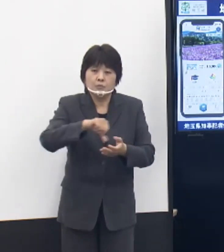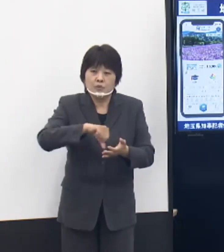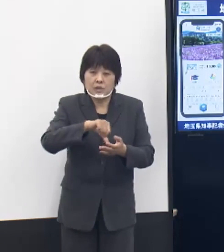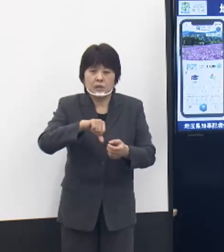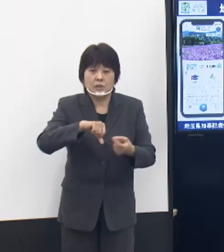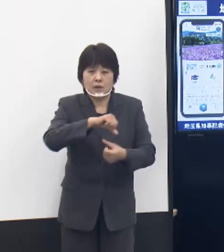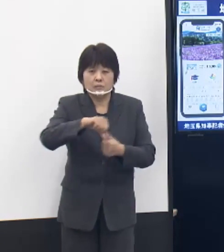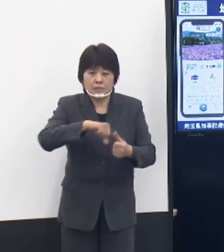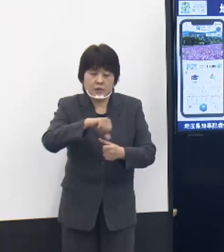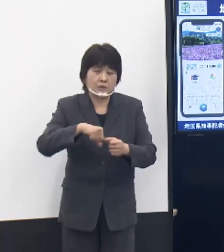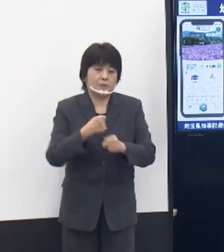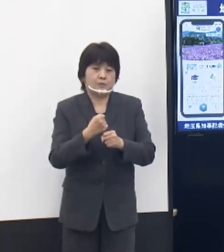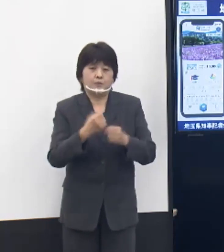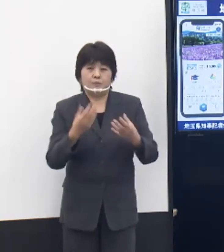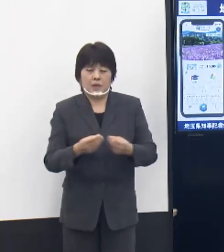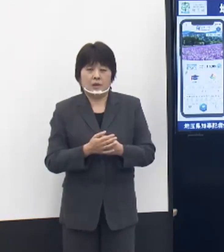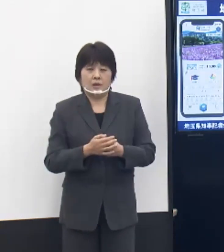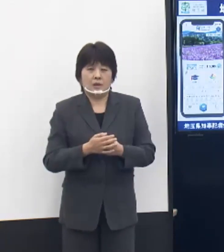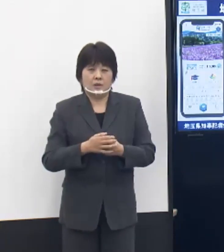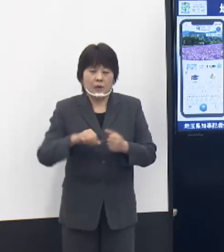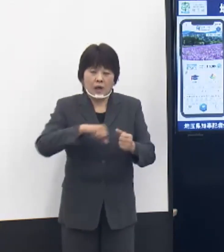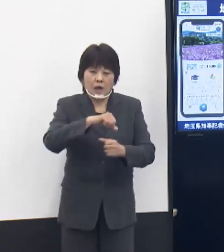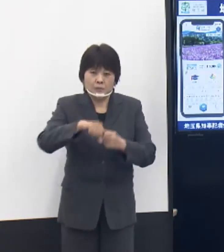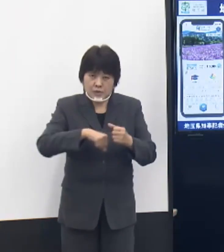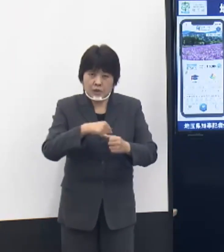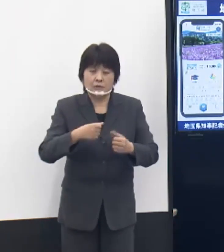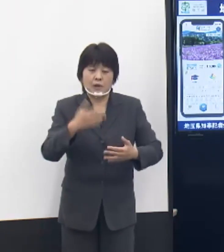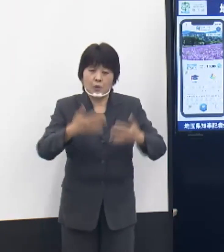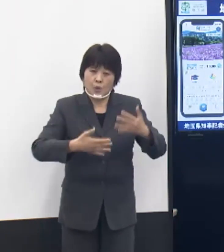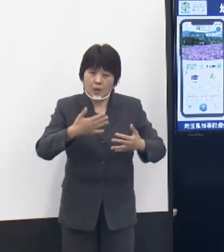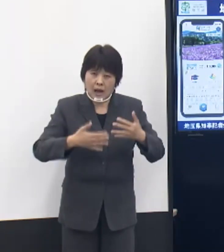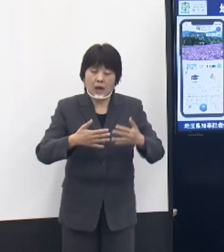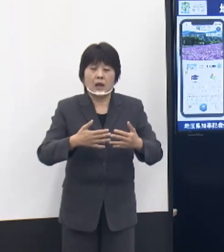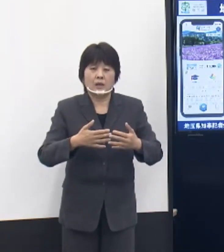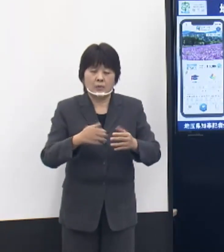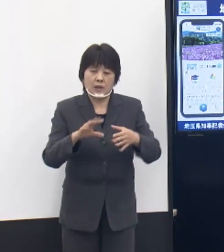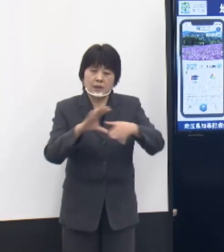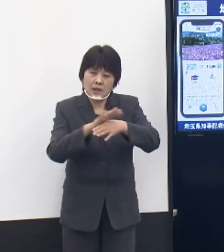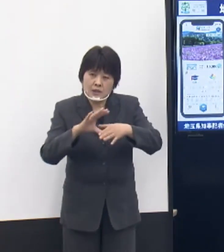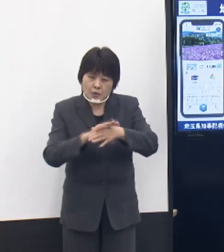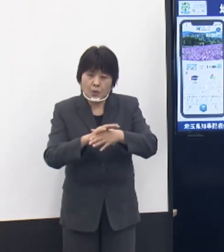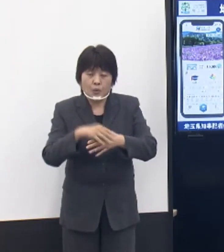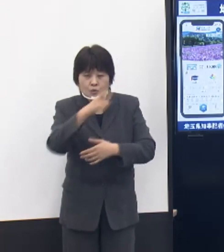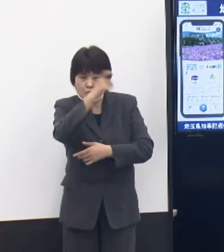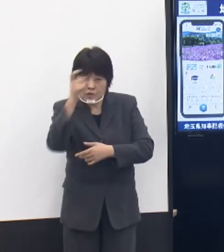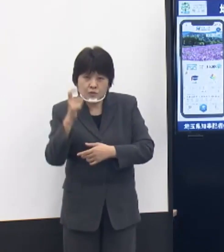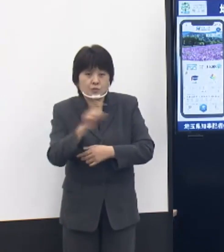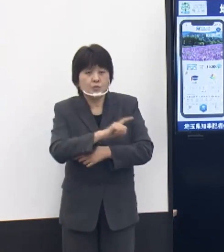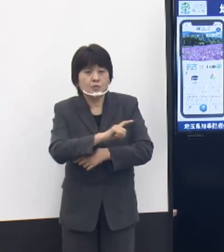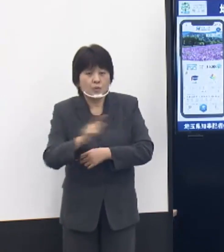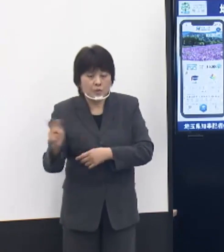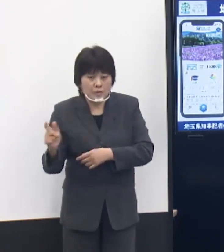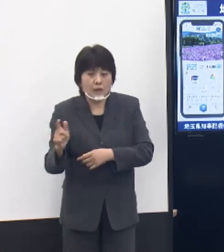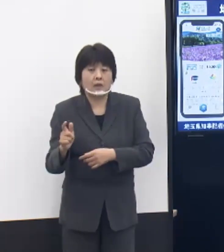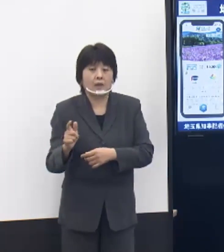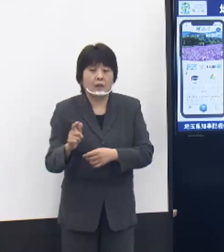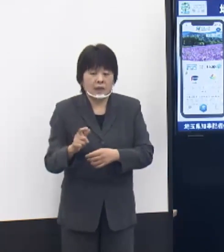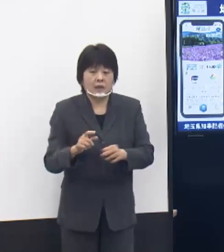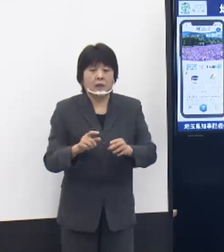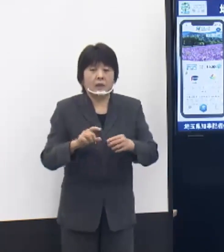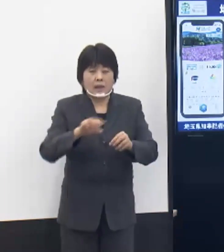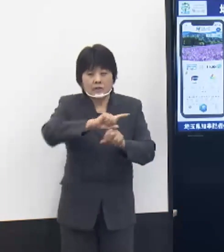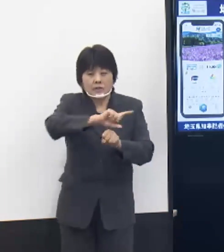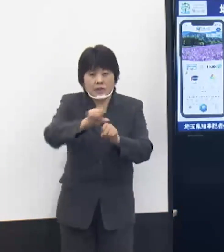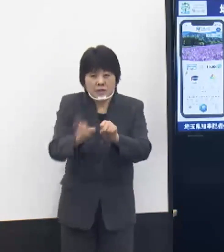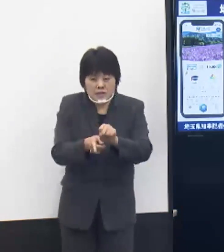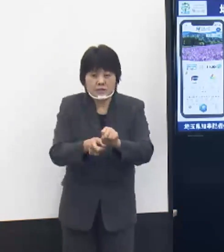します。このアプリは動画やテキスト、クイズなどで SDGs を楽しく理解できるもの